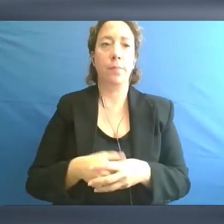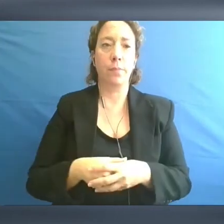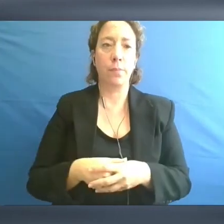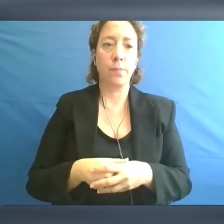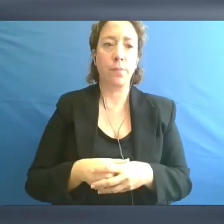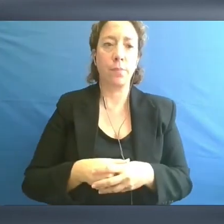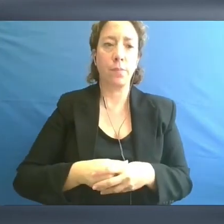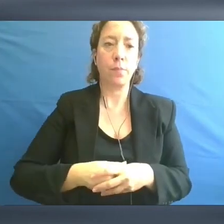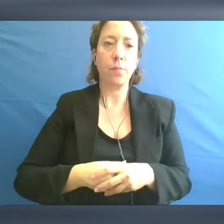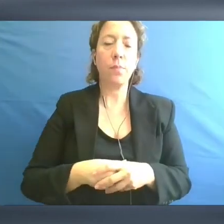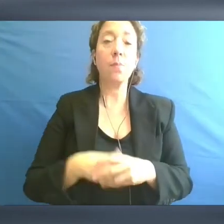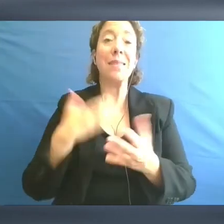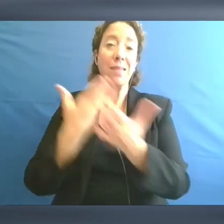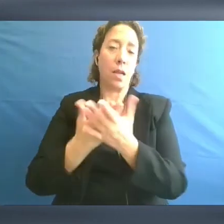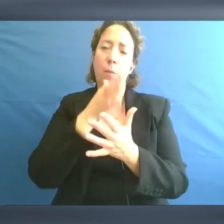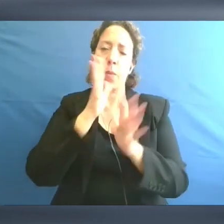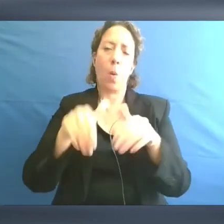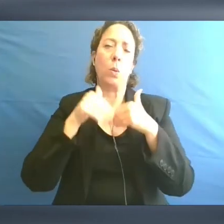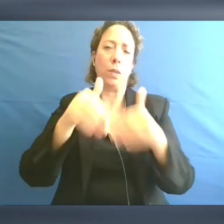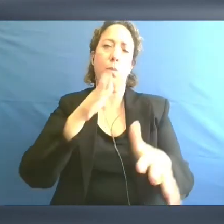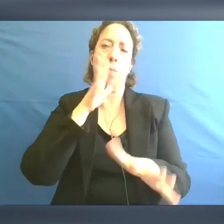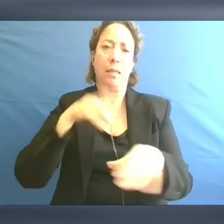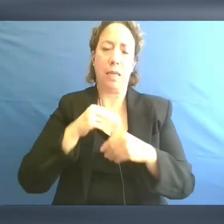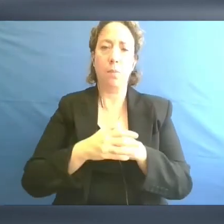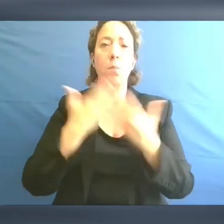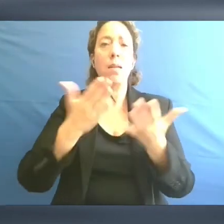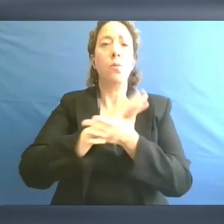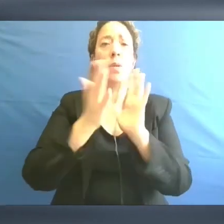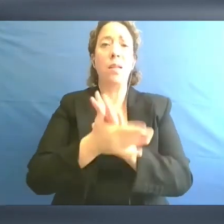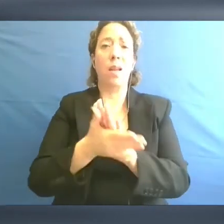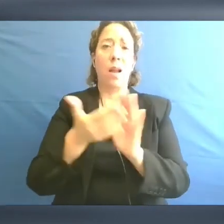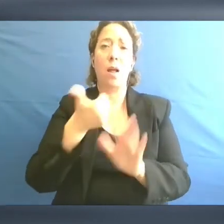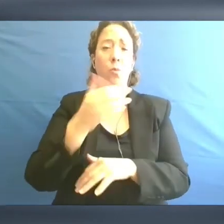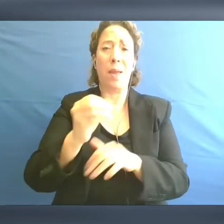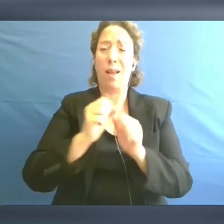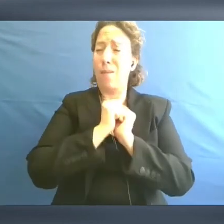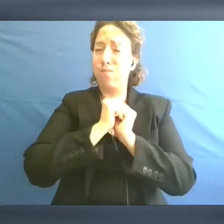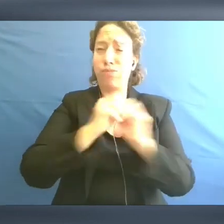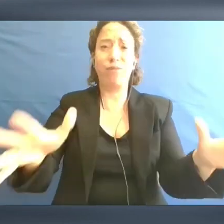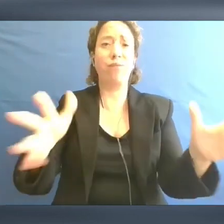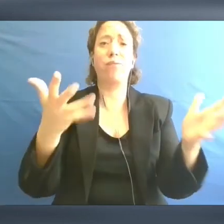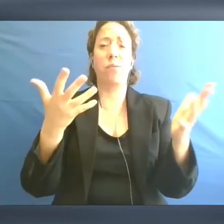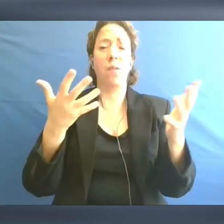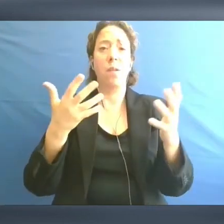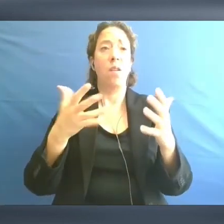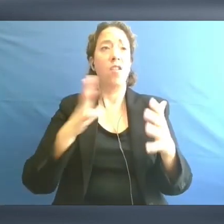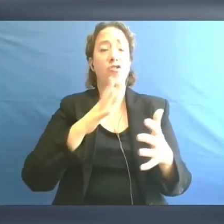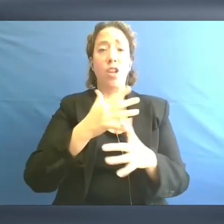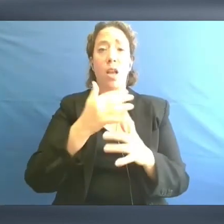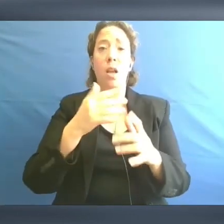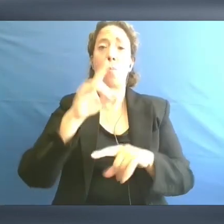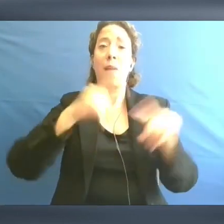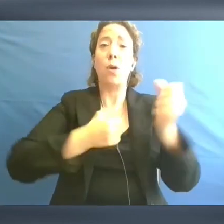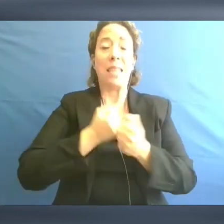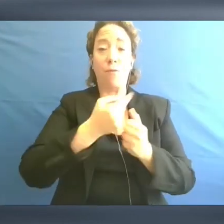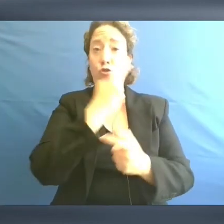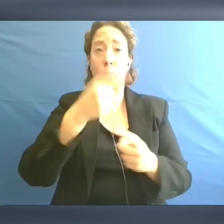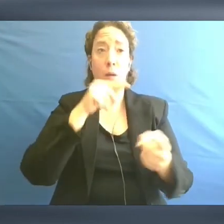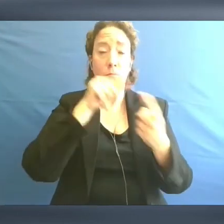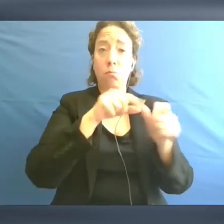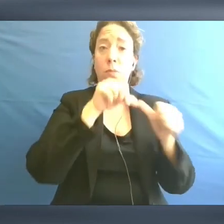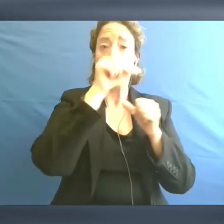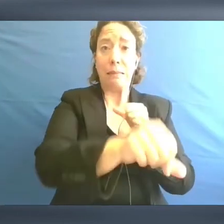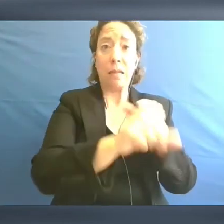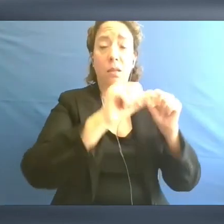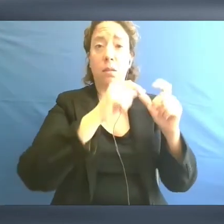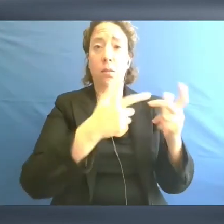C'est plus acceptable. La société est de plus en plus numérisée, un certain nombre de services sont uniquement disponibles en ligne, et donc la société doit être